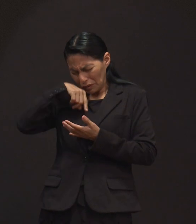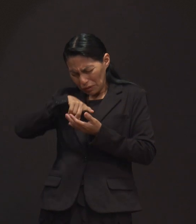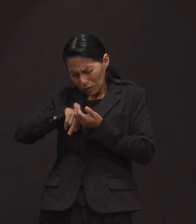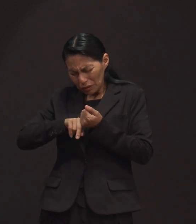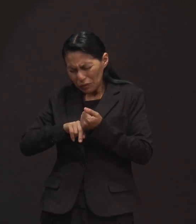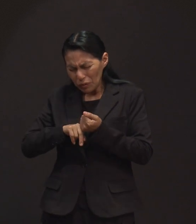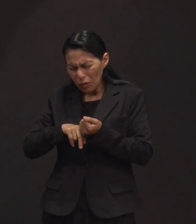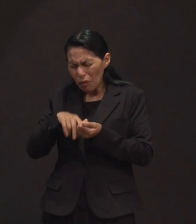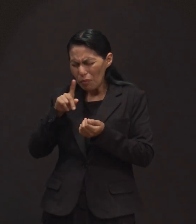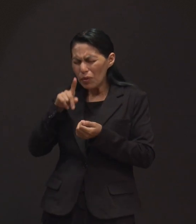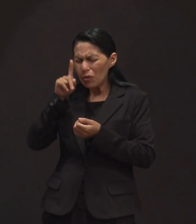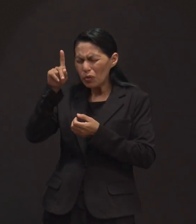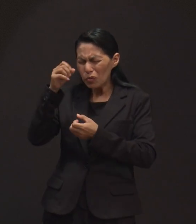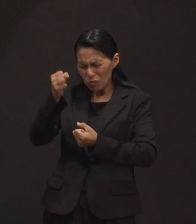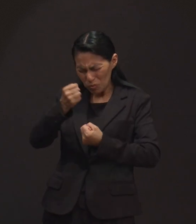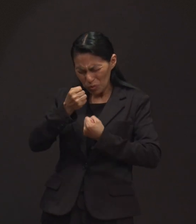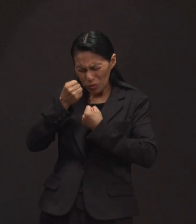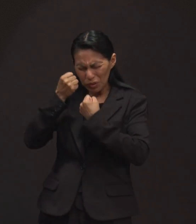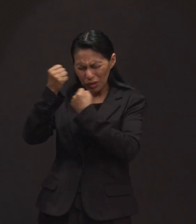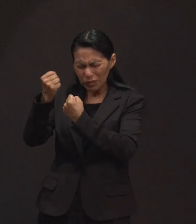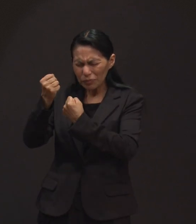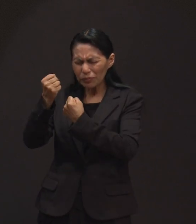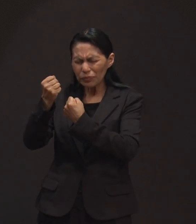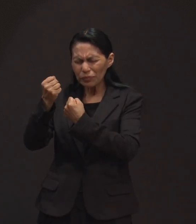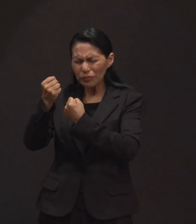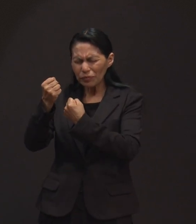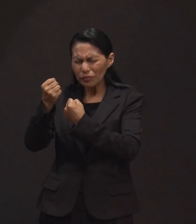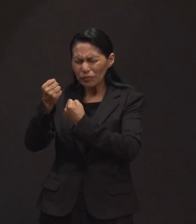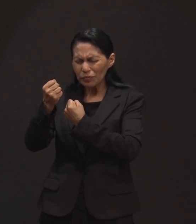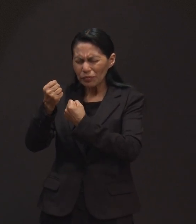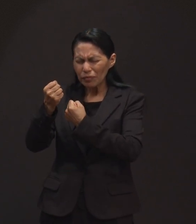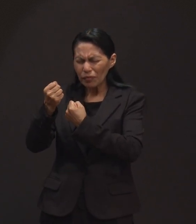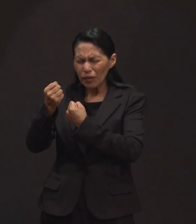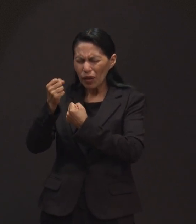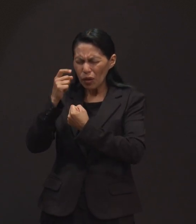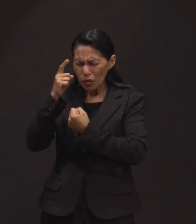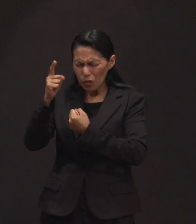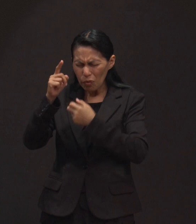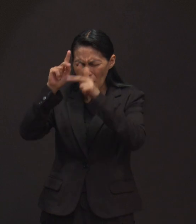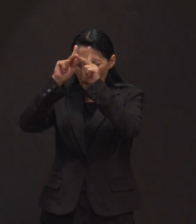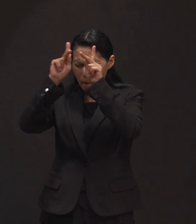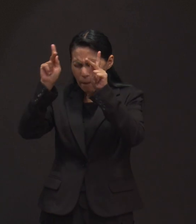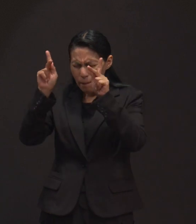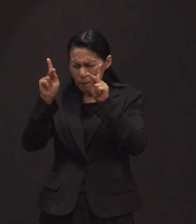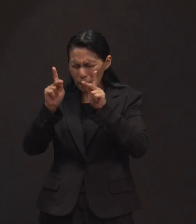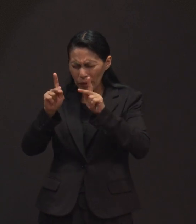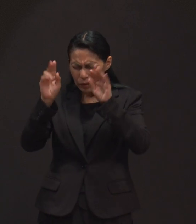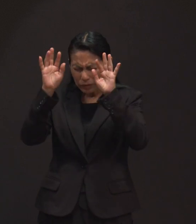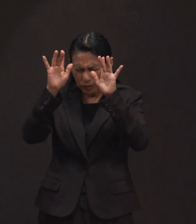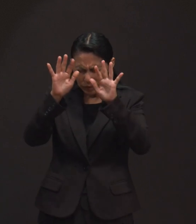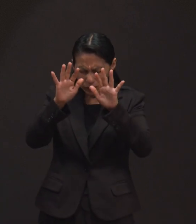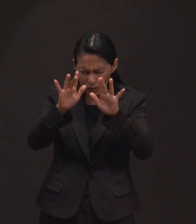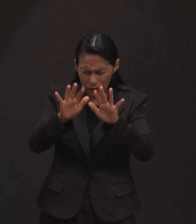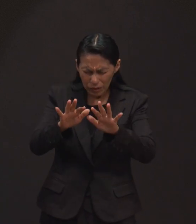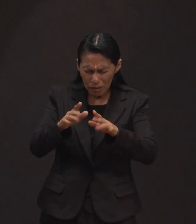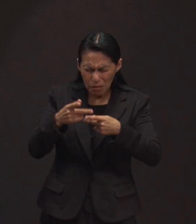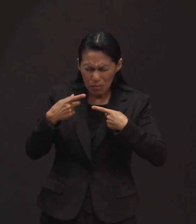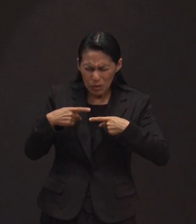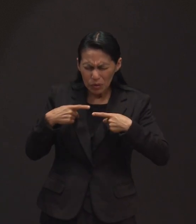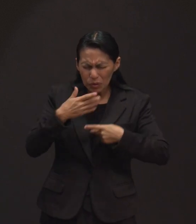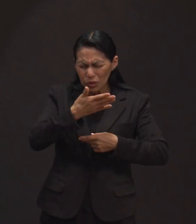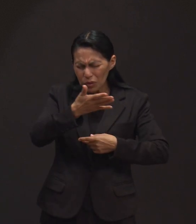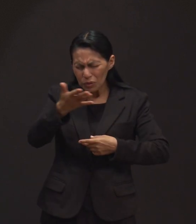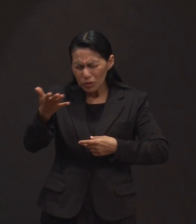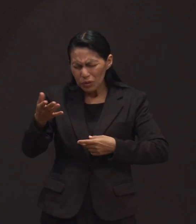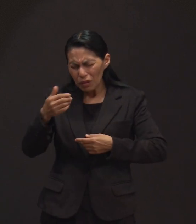de su ser, Señor, pero tú eres un Dios poderoso quien les puede librar, quien puedes poner paz hasta que